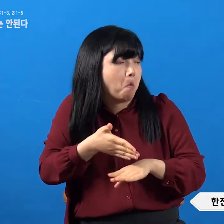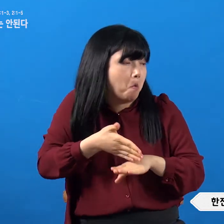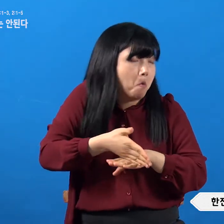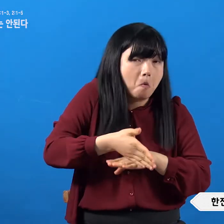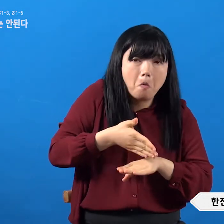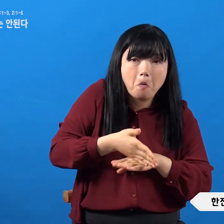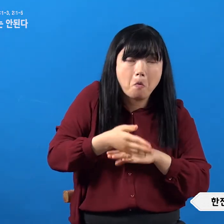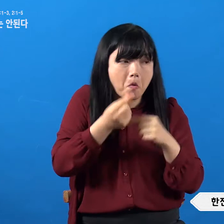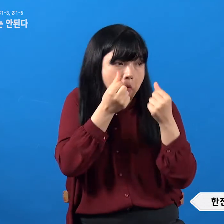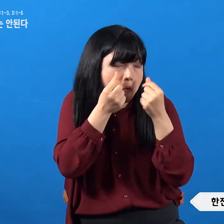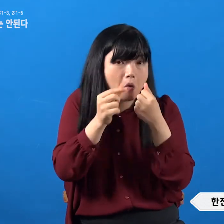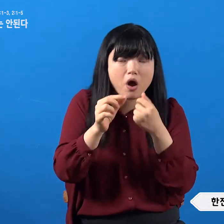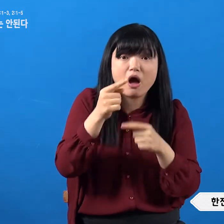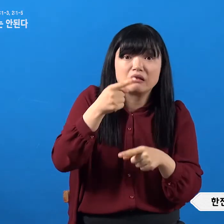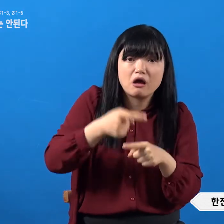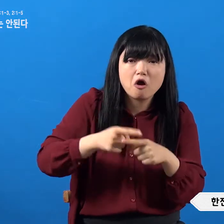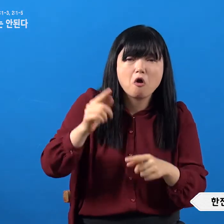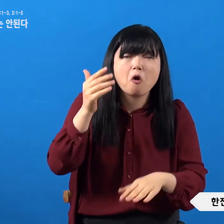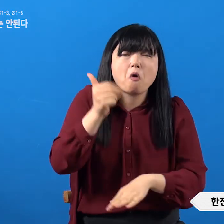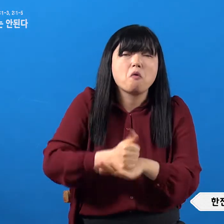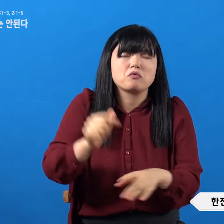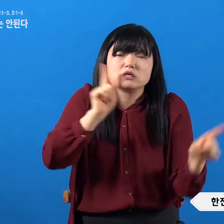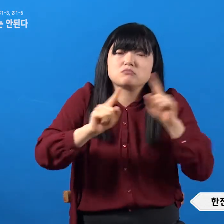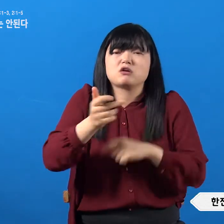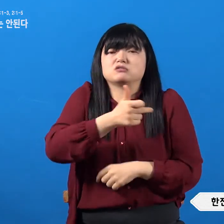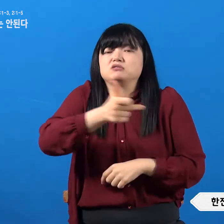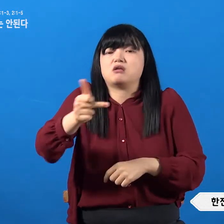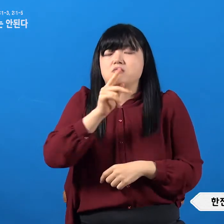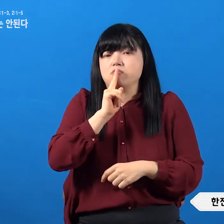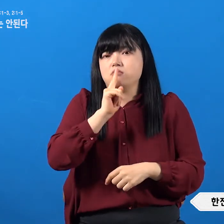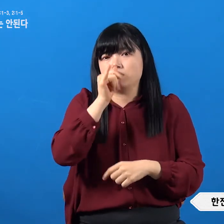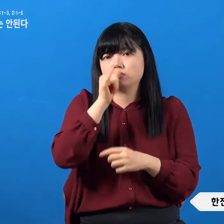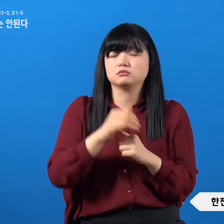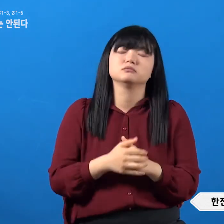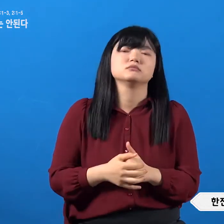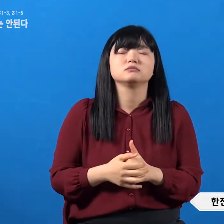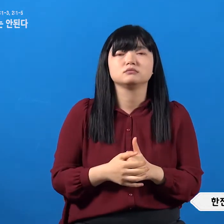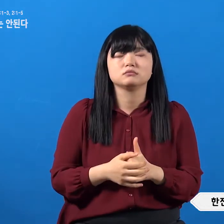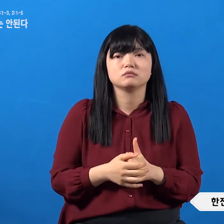하면 오히려 그게 부상을 더 입는다는 것입니다.